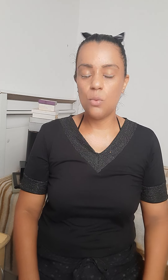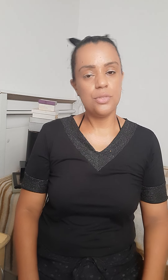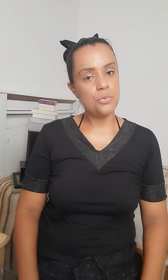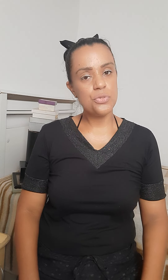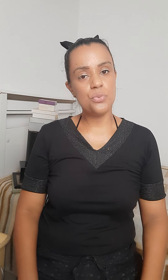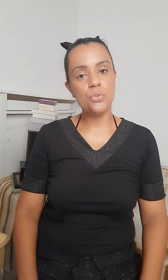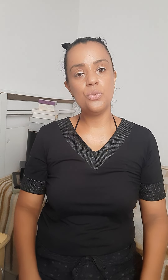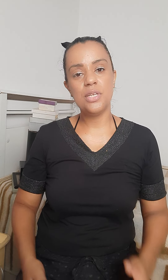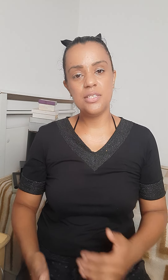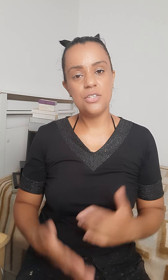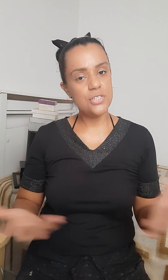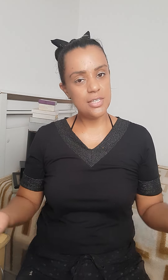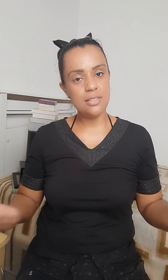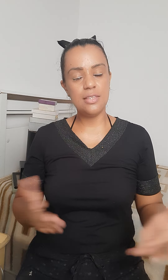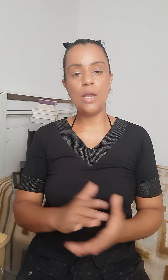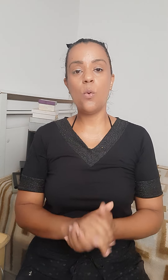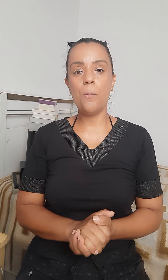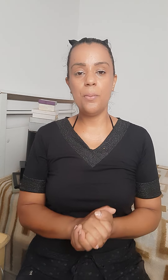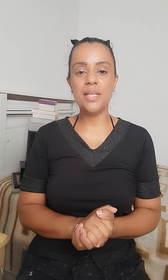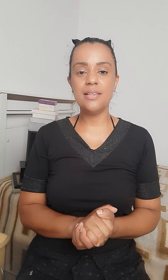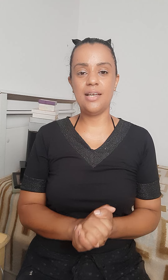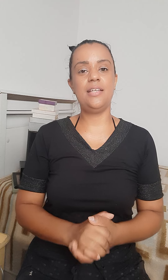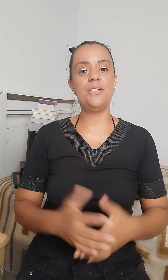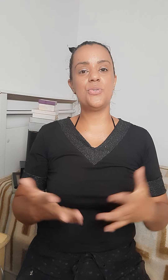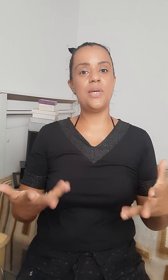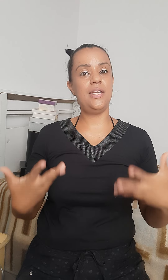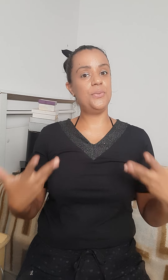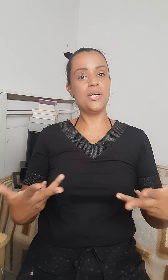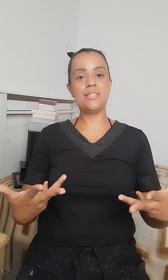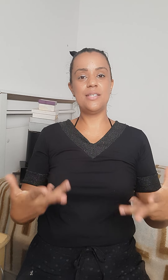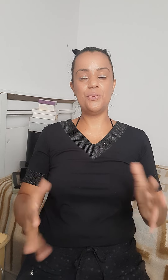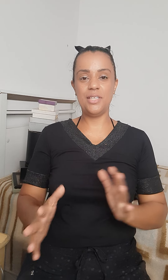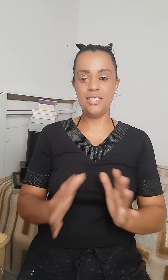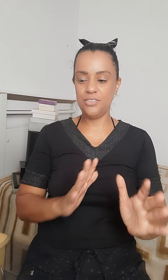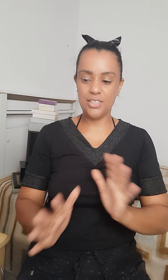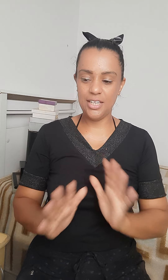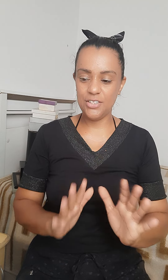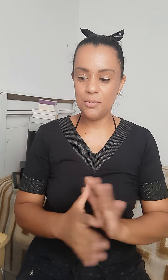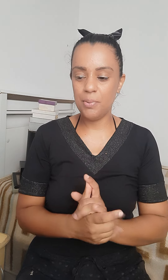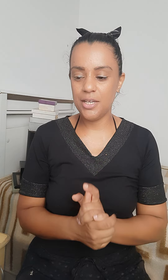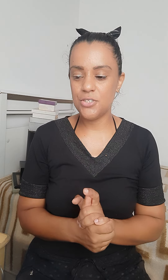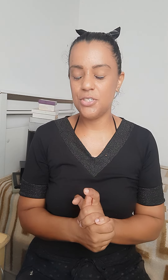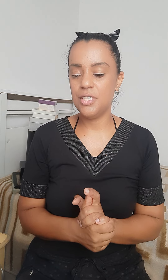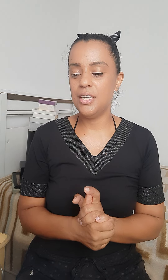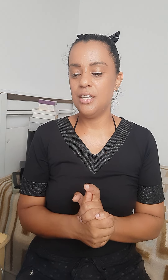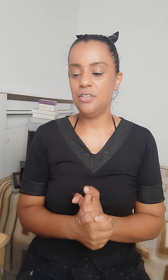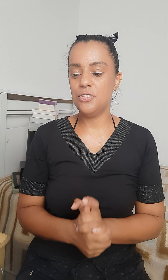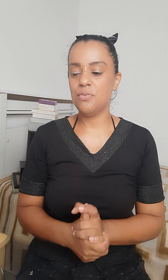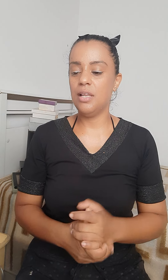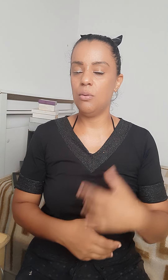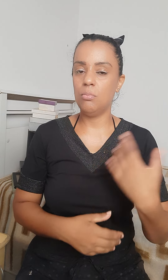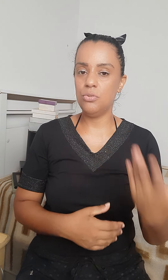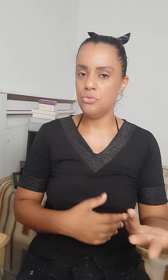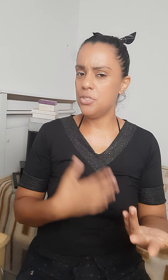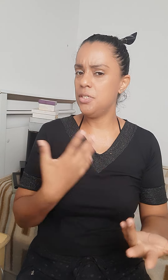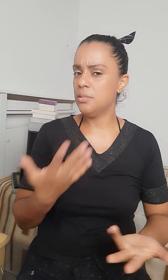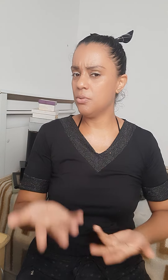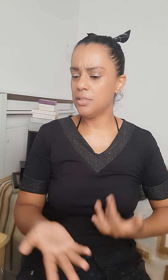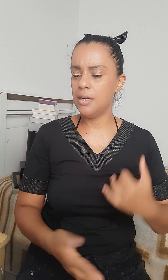encontrar um surdo, né? Você já tem que cumprimentar, né? Isso é educação, né? Já é de praxe. A gente falar um bom dia, boa tarde,